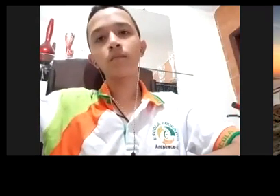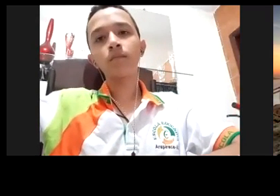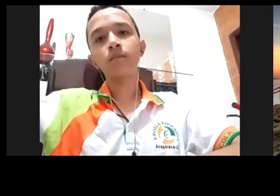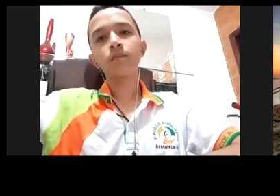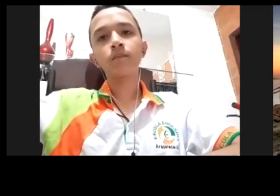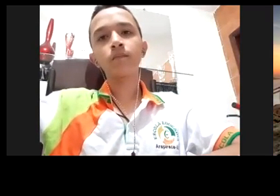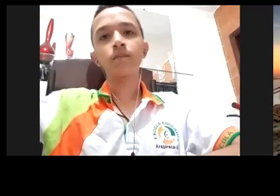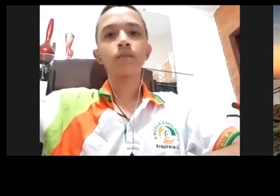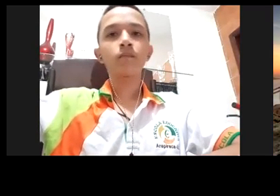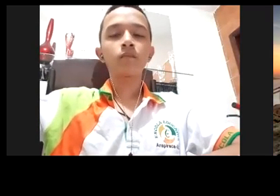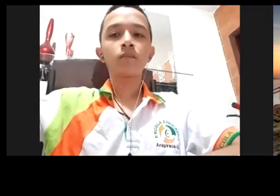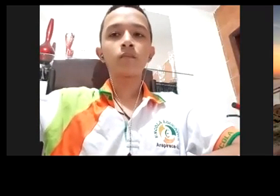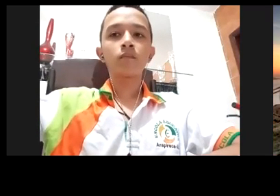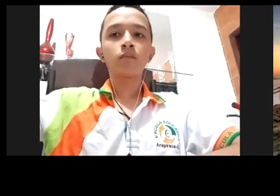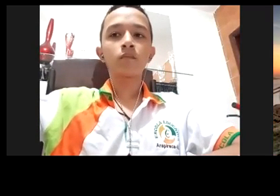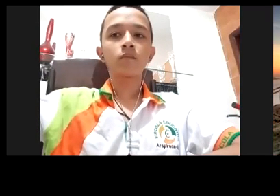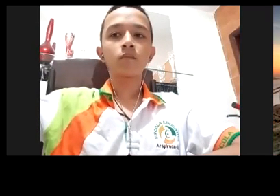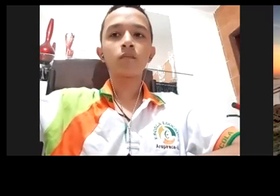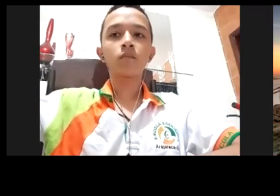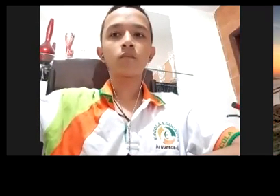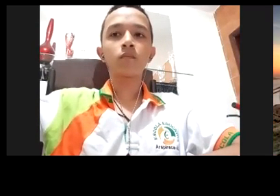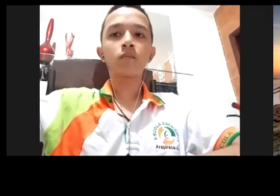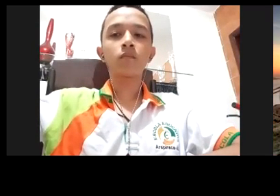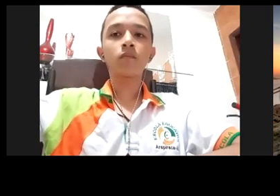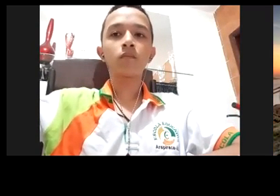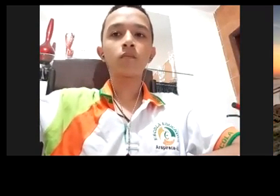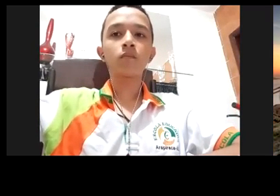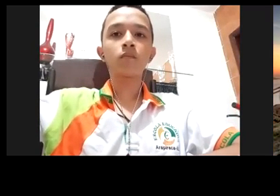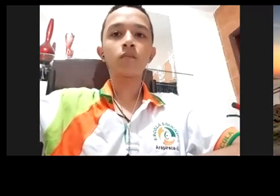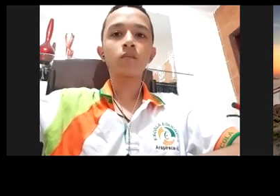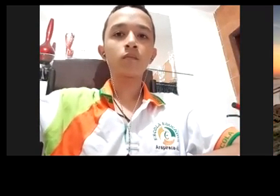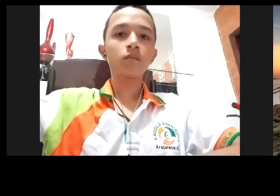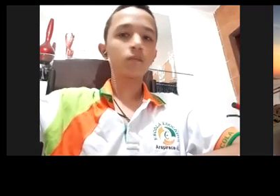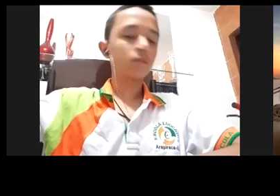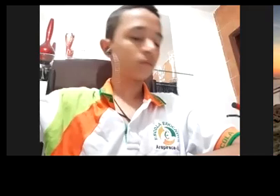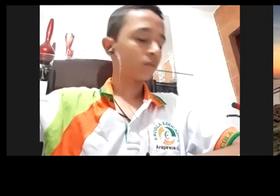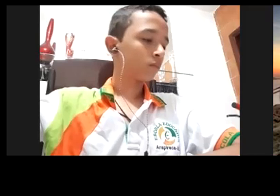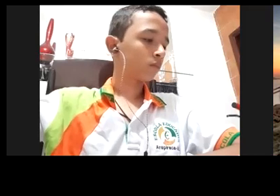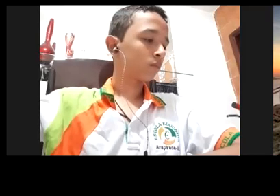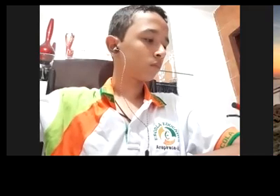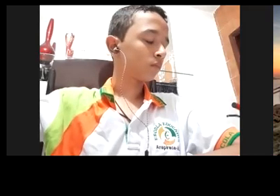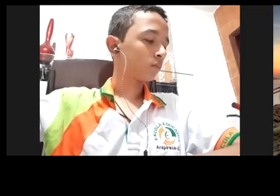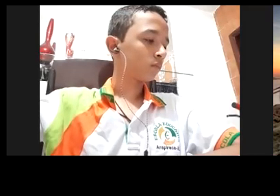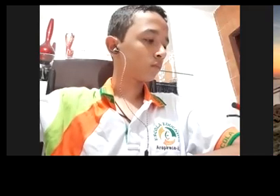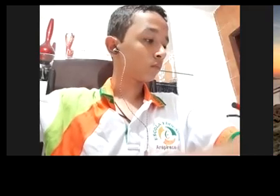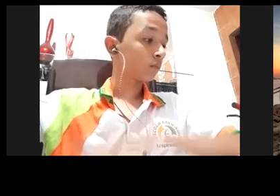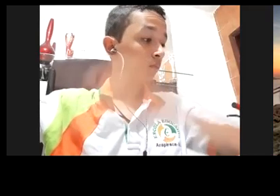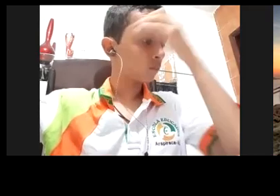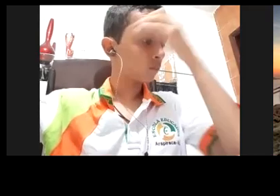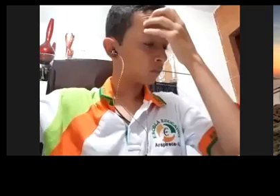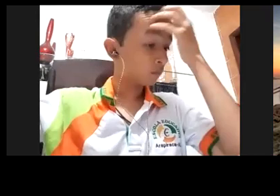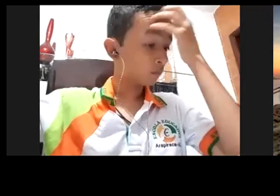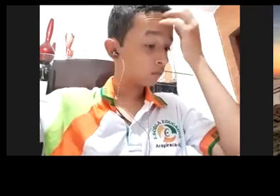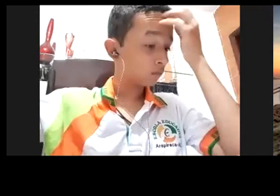auxílio de algo mas para que os componentes se unissem e se transformassem Bom